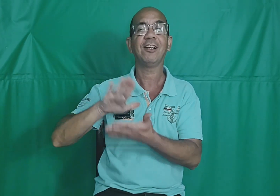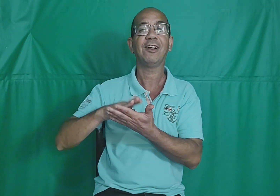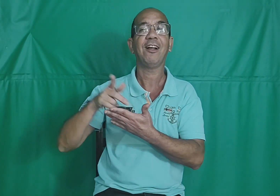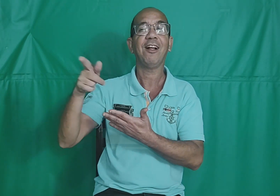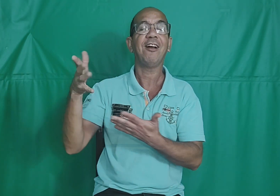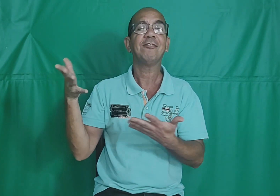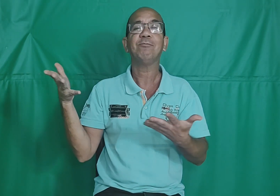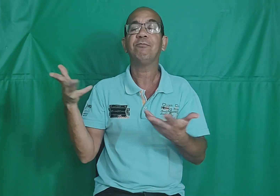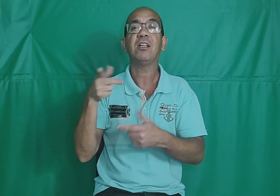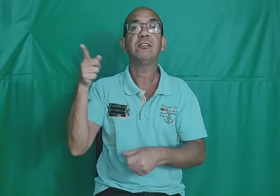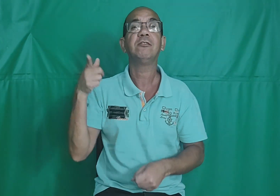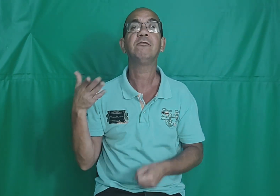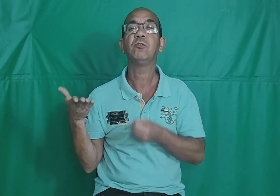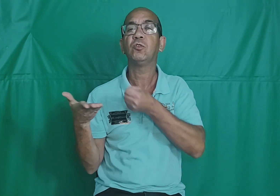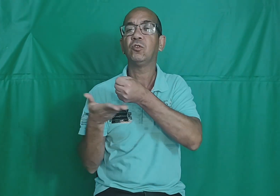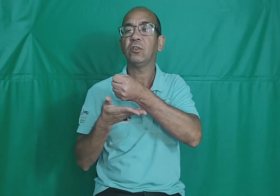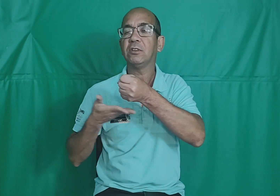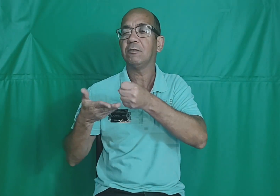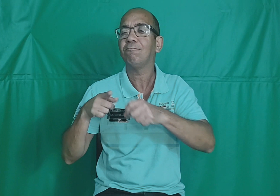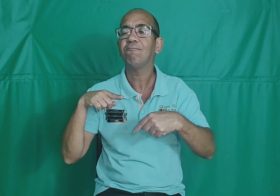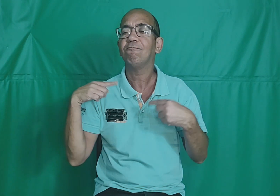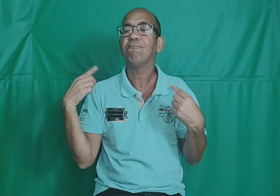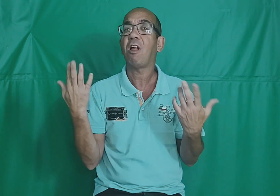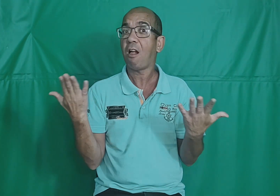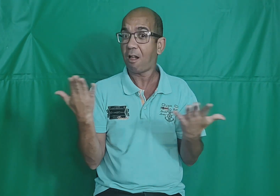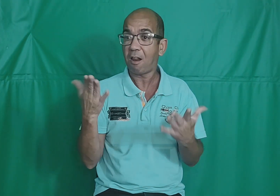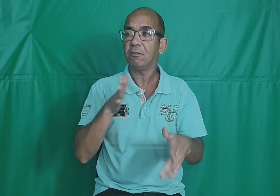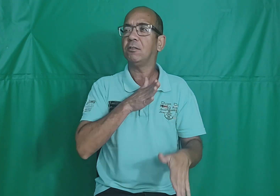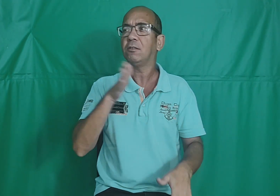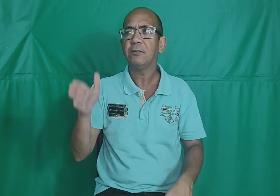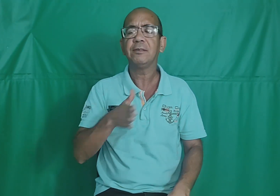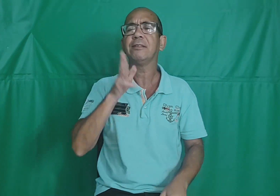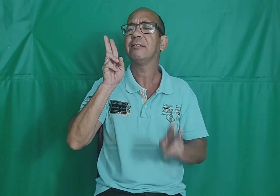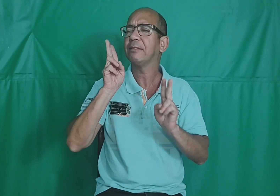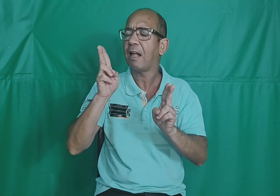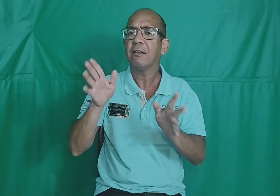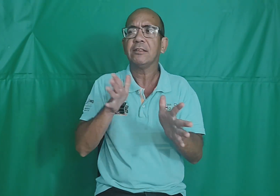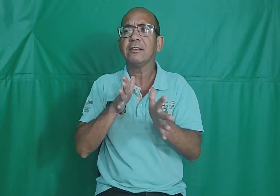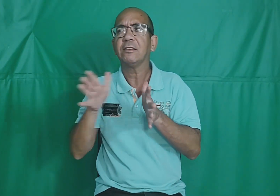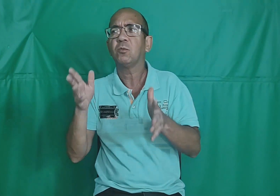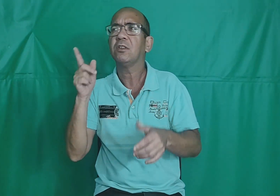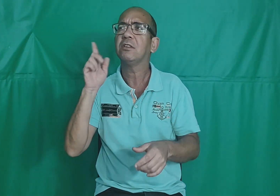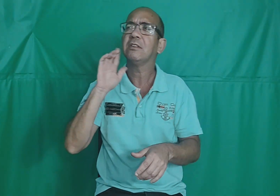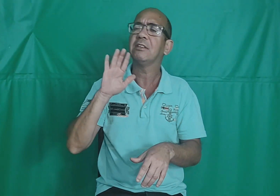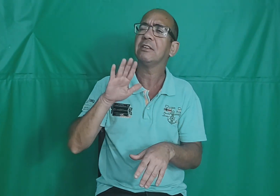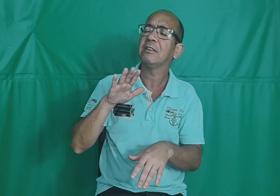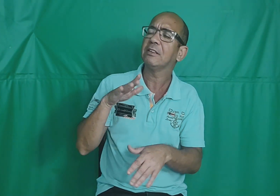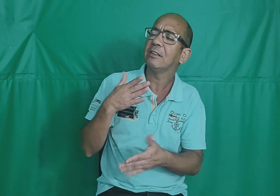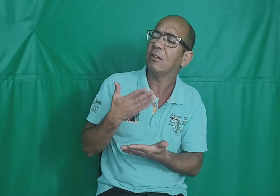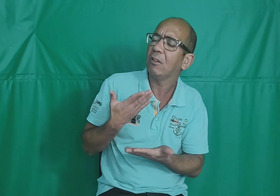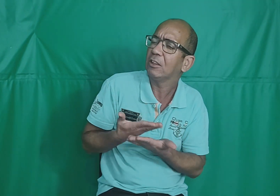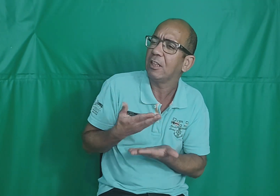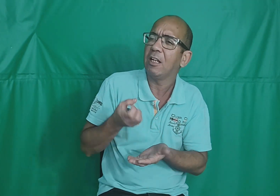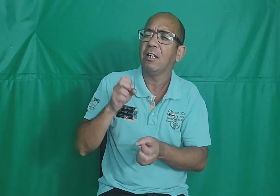tinha intérprete e foi maravilhoso. Agora sim, consigo ter uma base e frequentar a igreja,